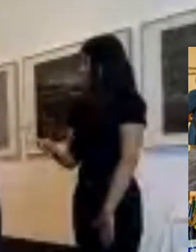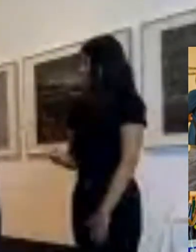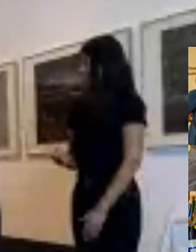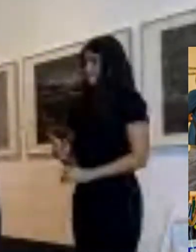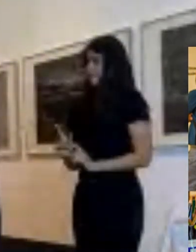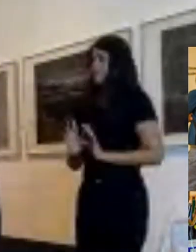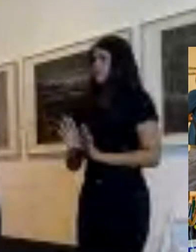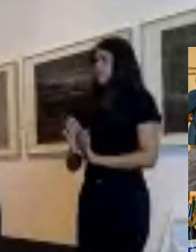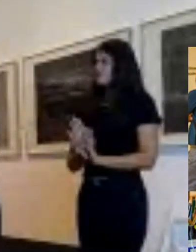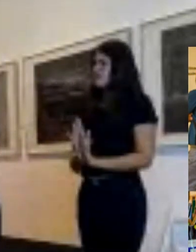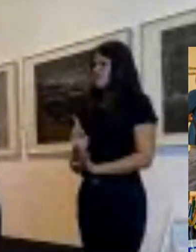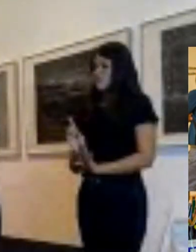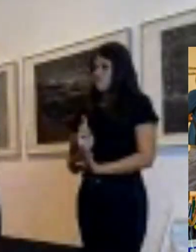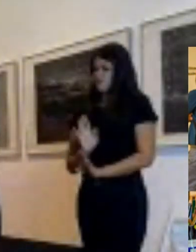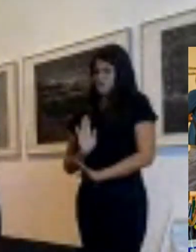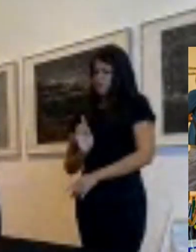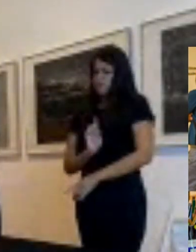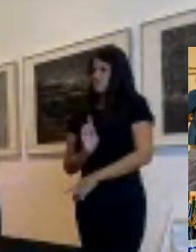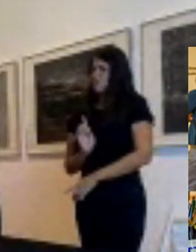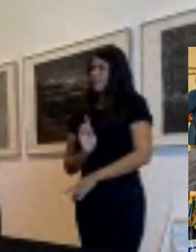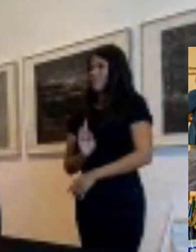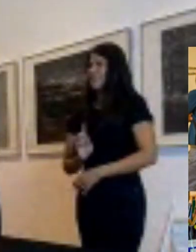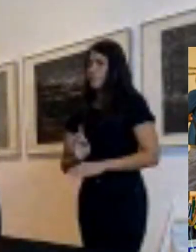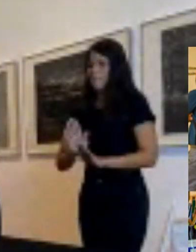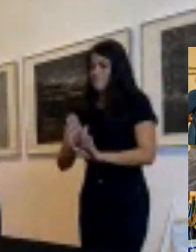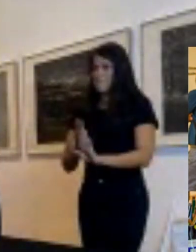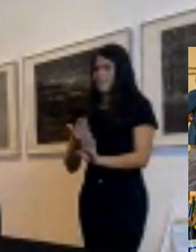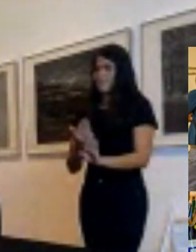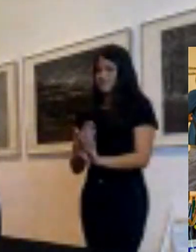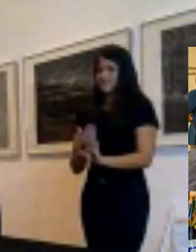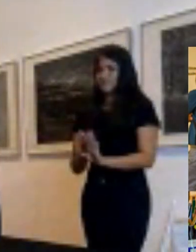no, no, así como va de reto.